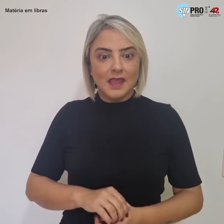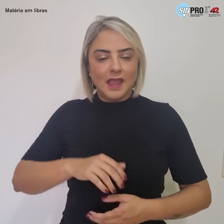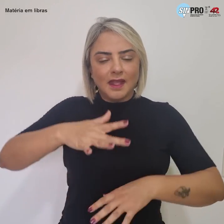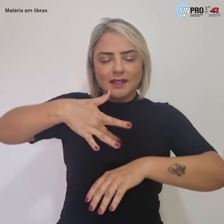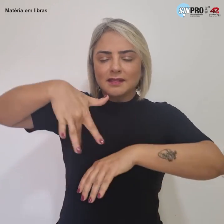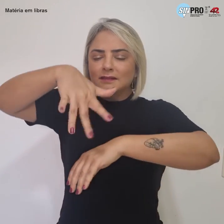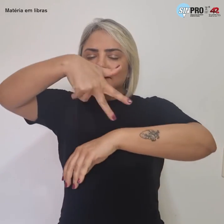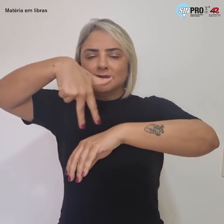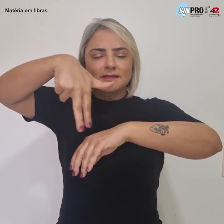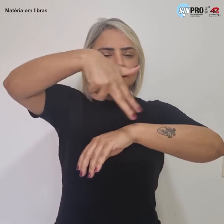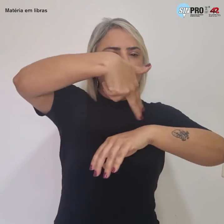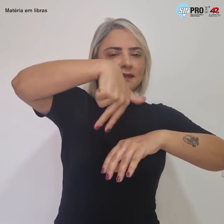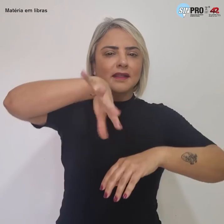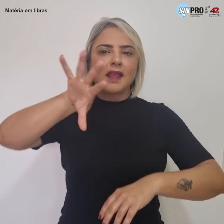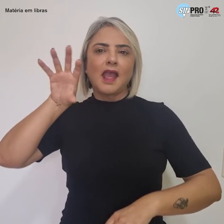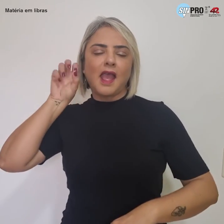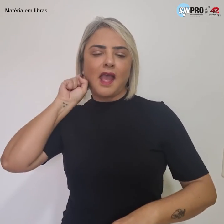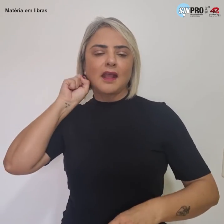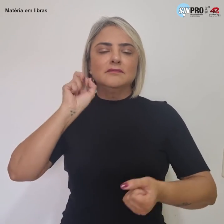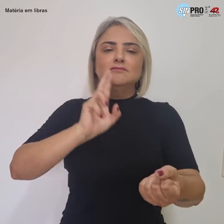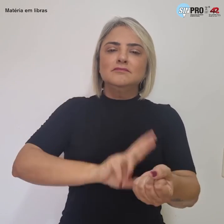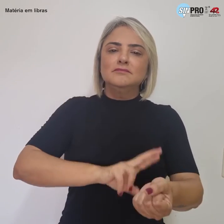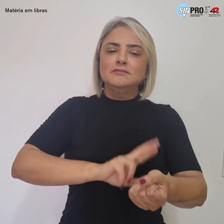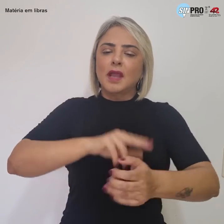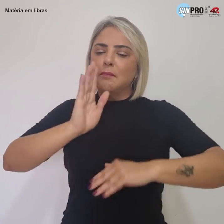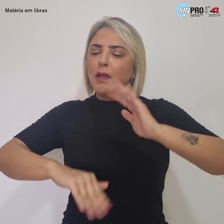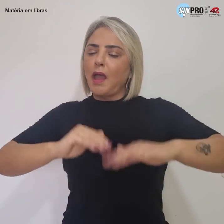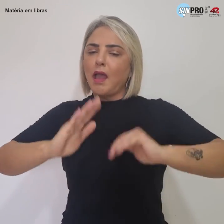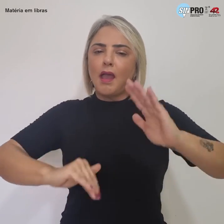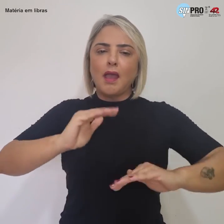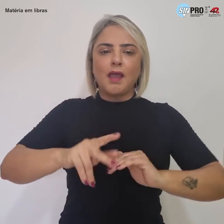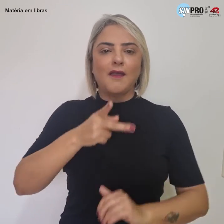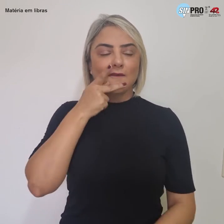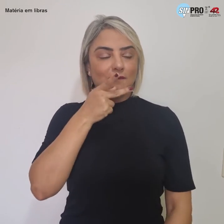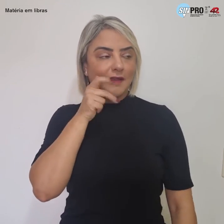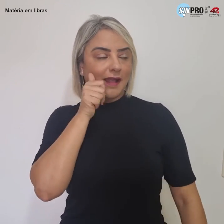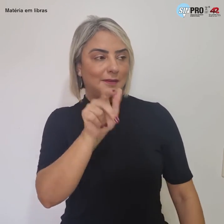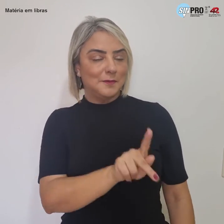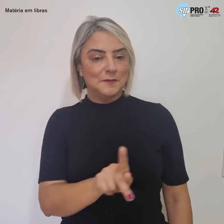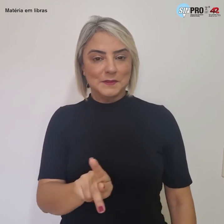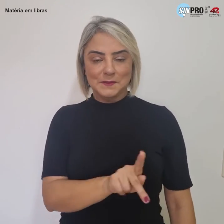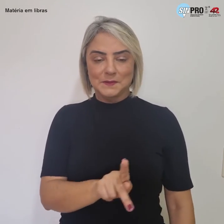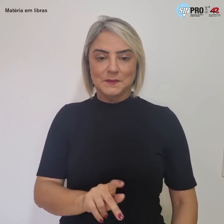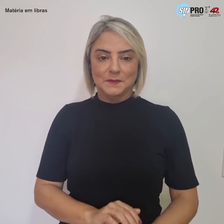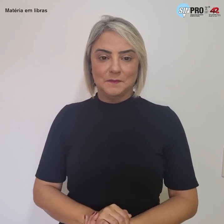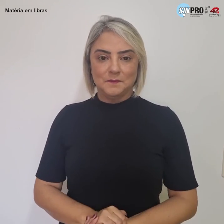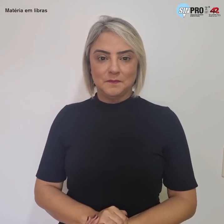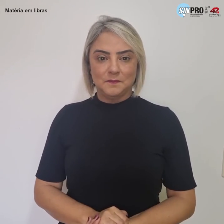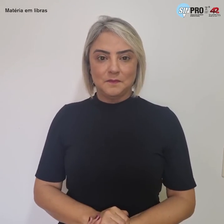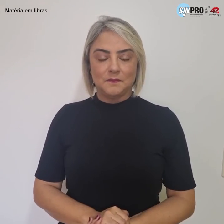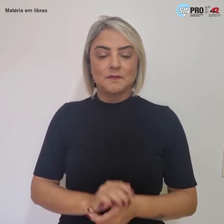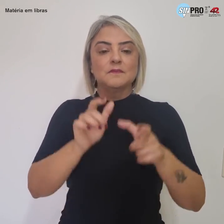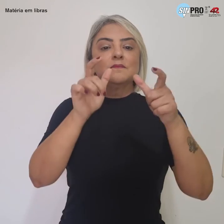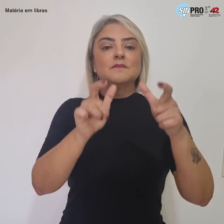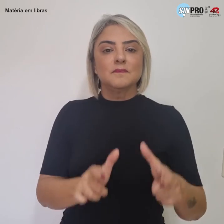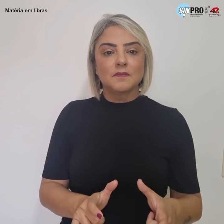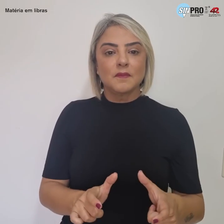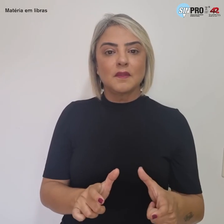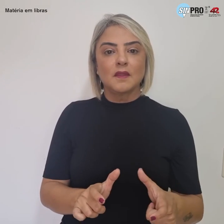dançaram ao som de ritmos e tambores, conta a professora. Estação Bolhas e